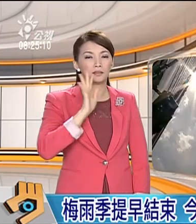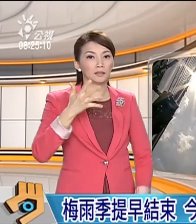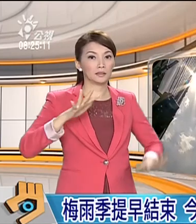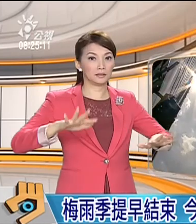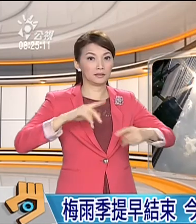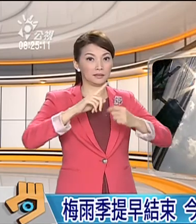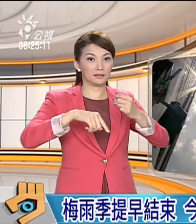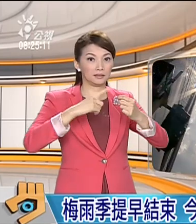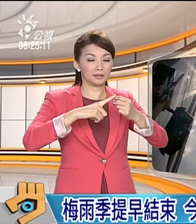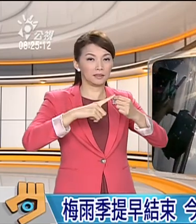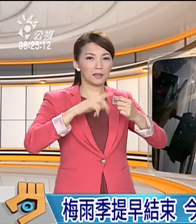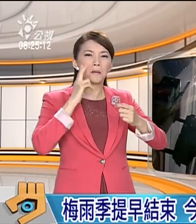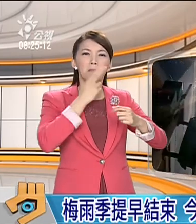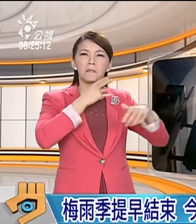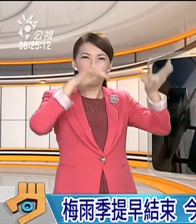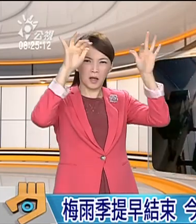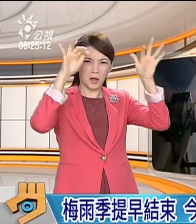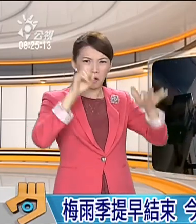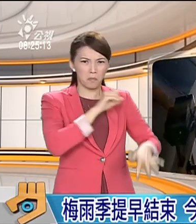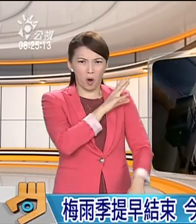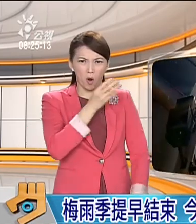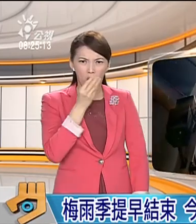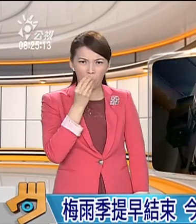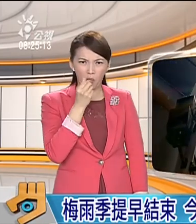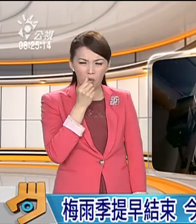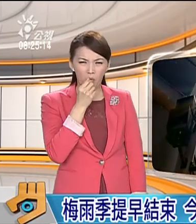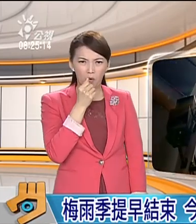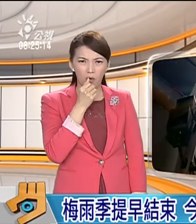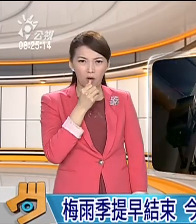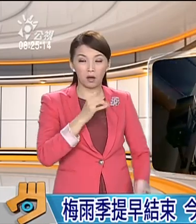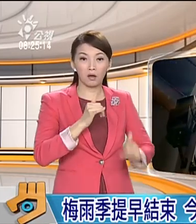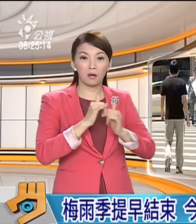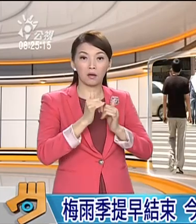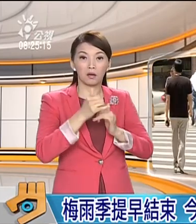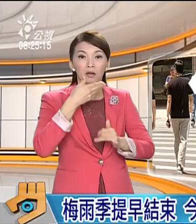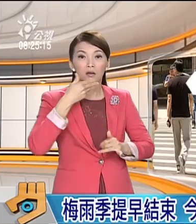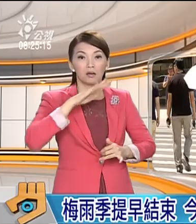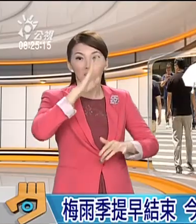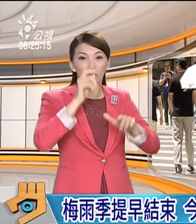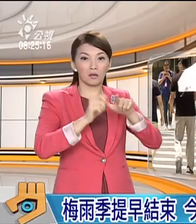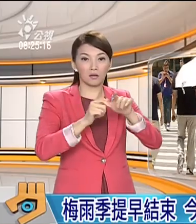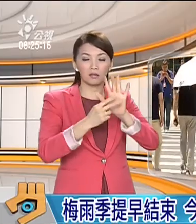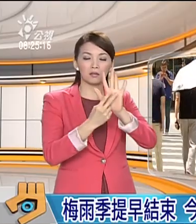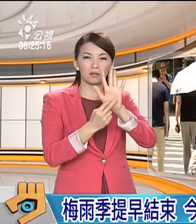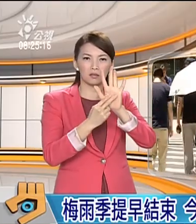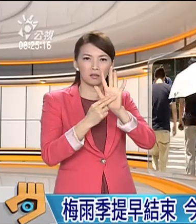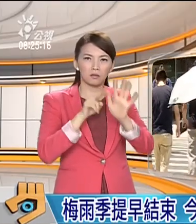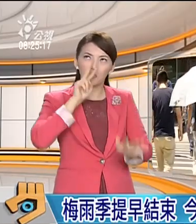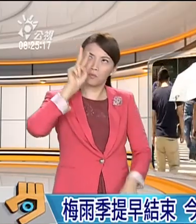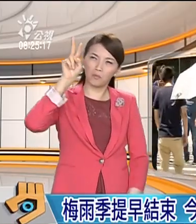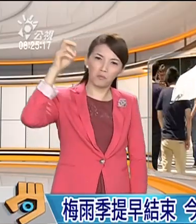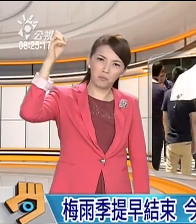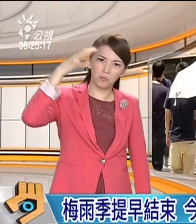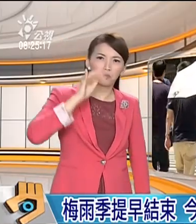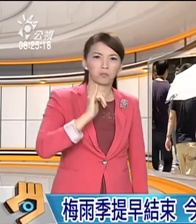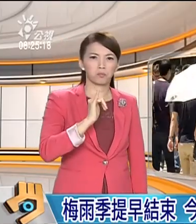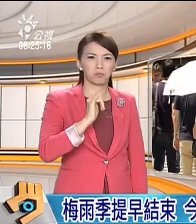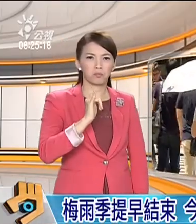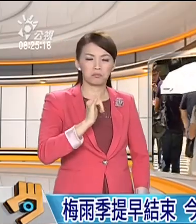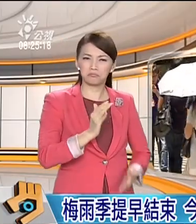结束的却有点早。民间气象公司表示，从目前的天气状况来看，今年的梅雨